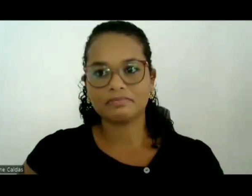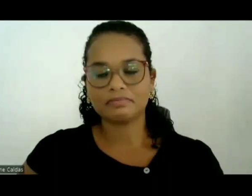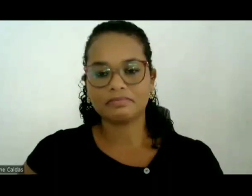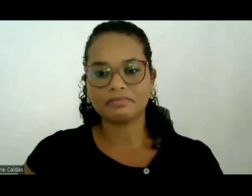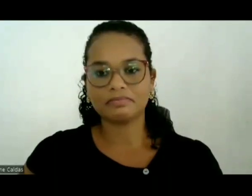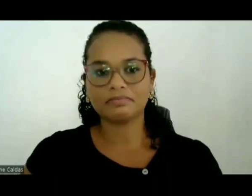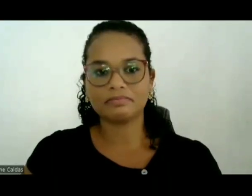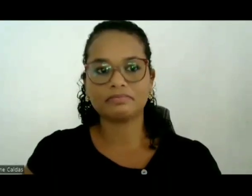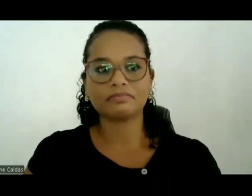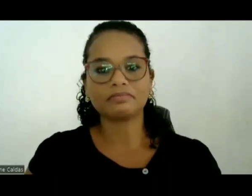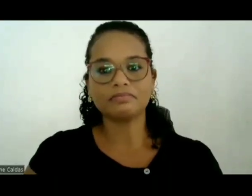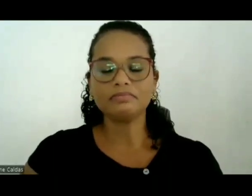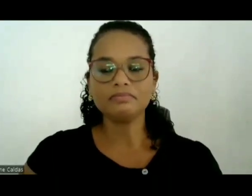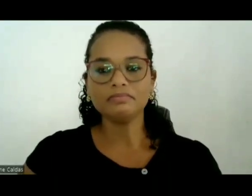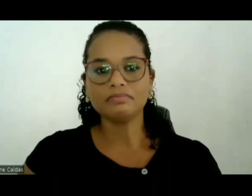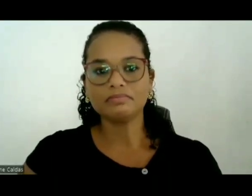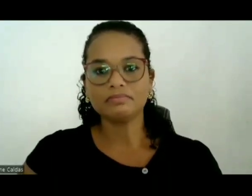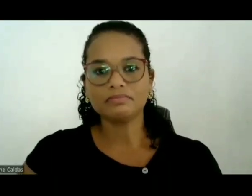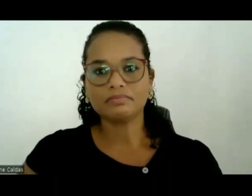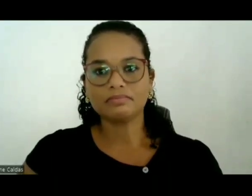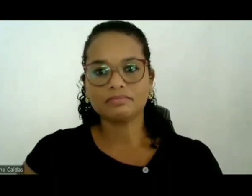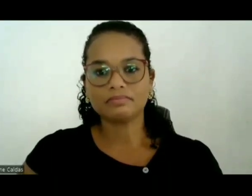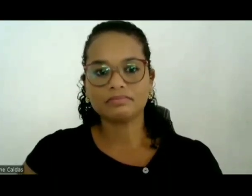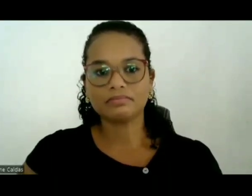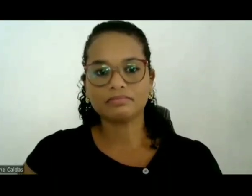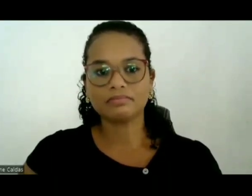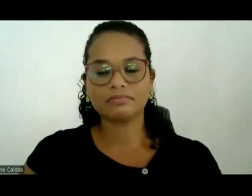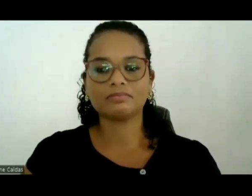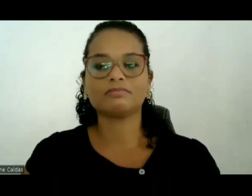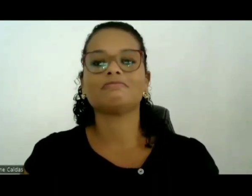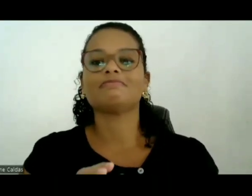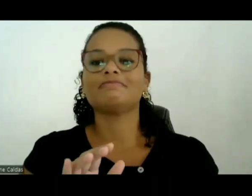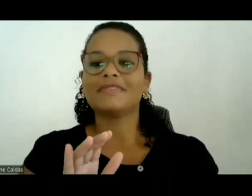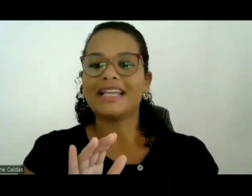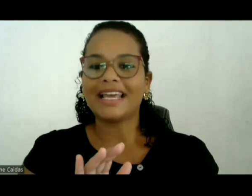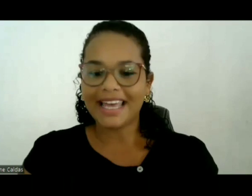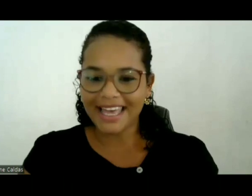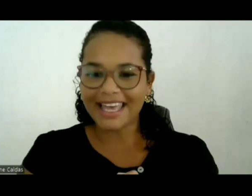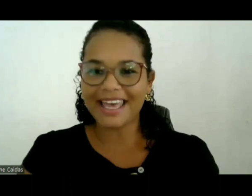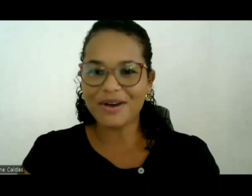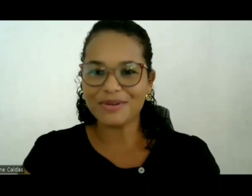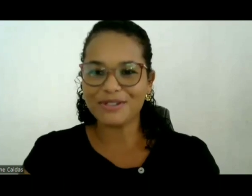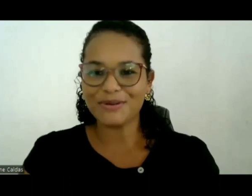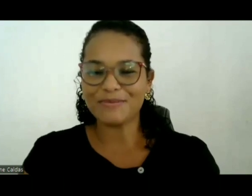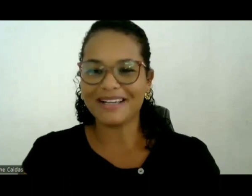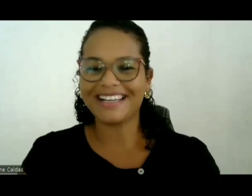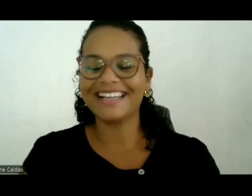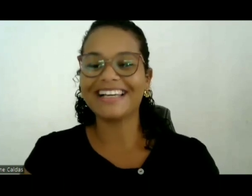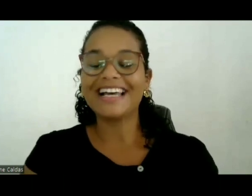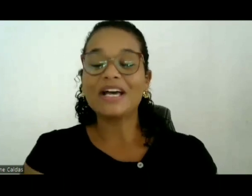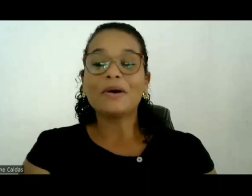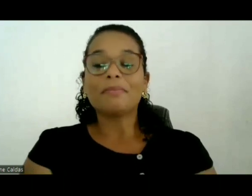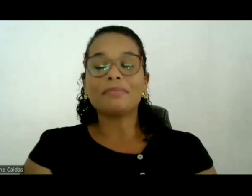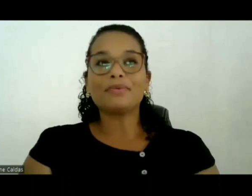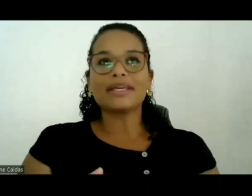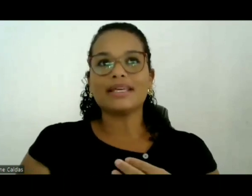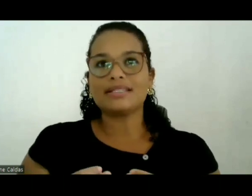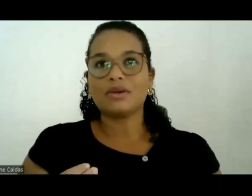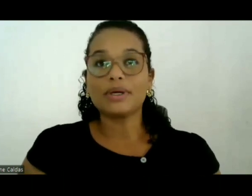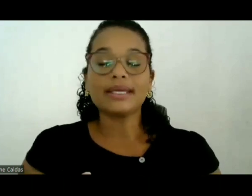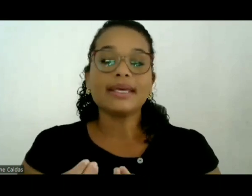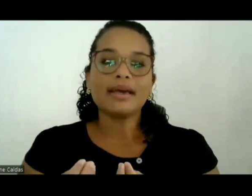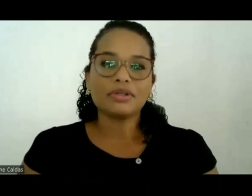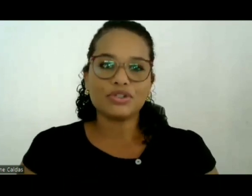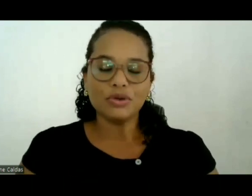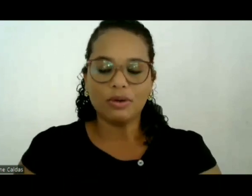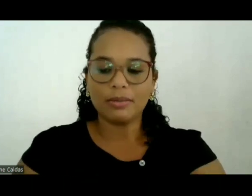Primeira coisa, Procris, Libras é um idioma? É um idioma. Porque,